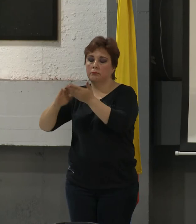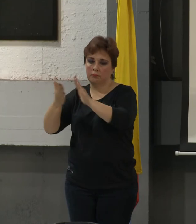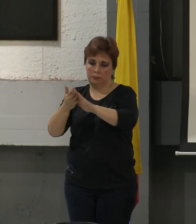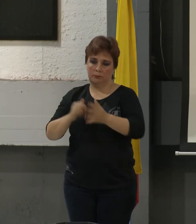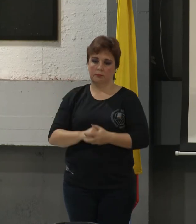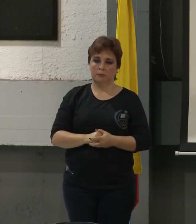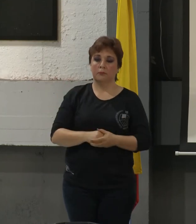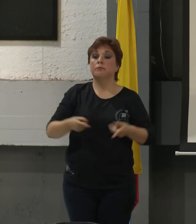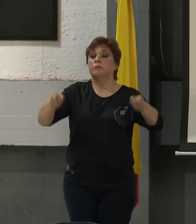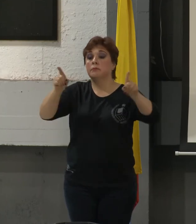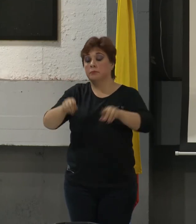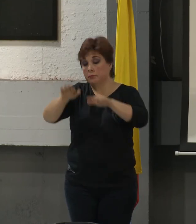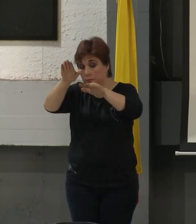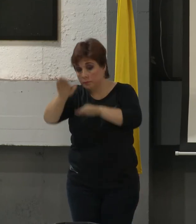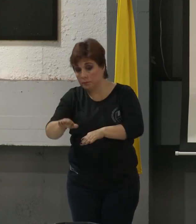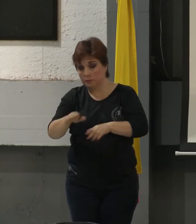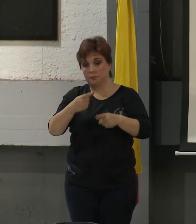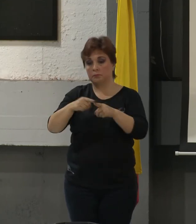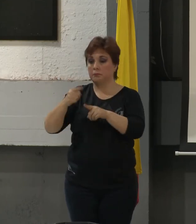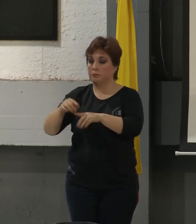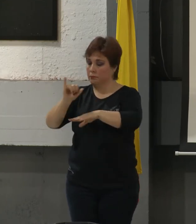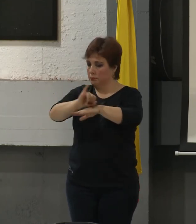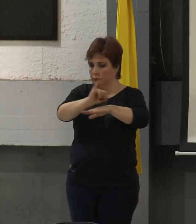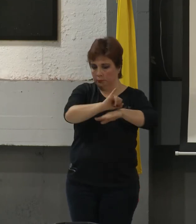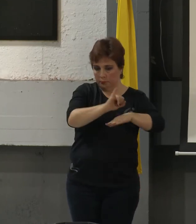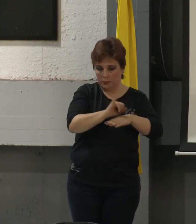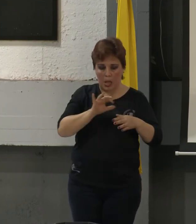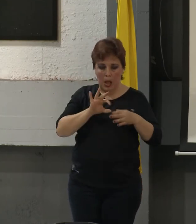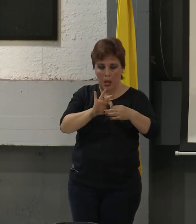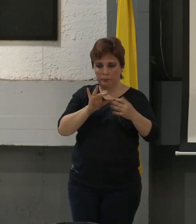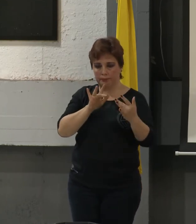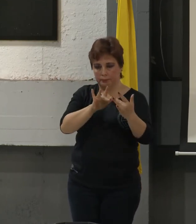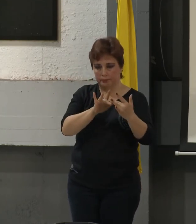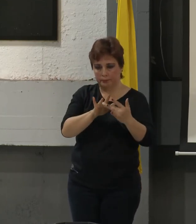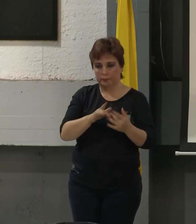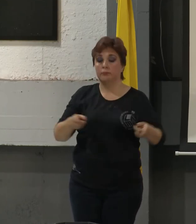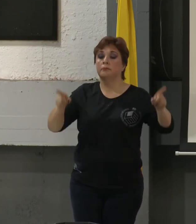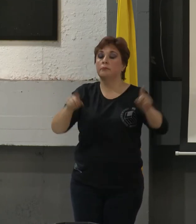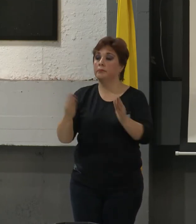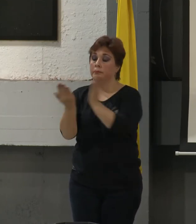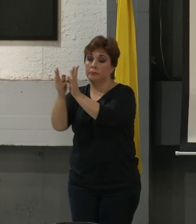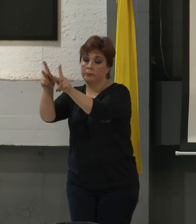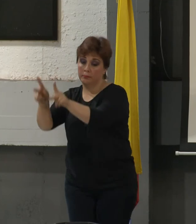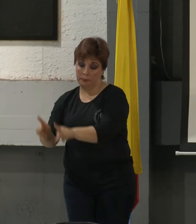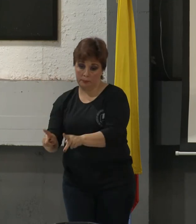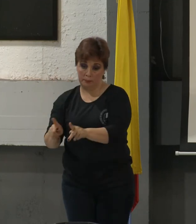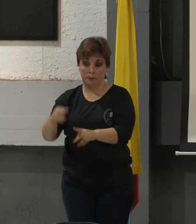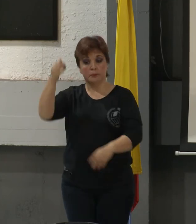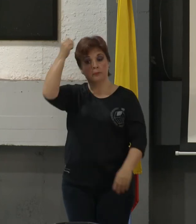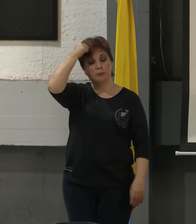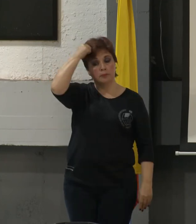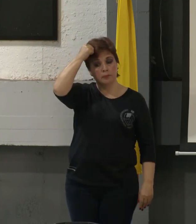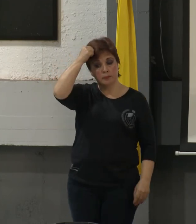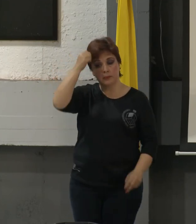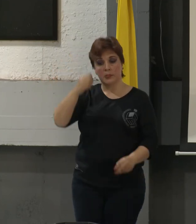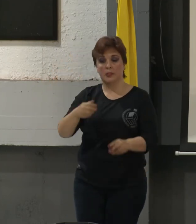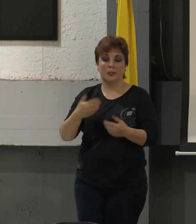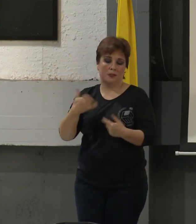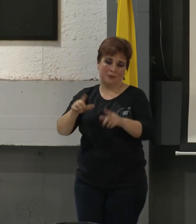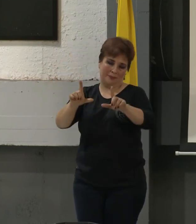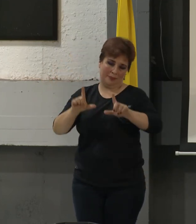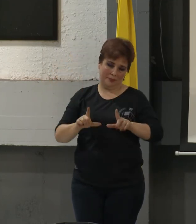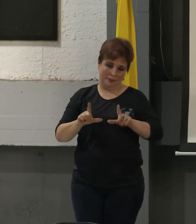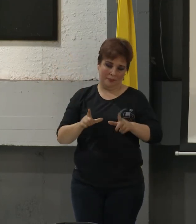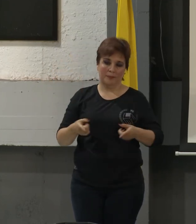con los que tenemos alianzas estratégicas a nuestros estudiantes y egresados y finalmente al equipo de